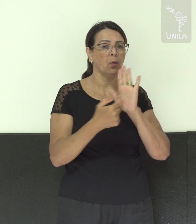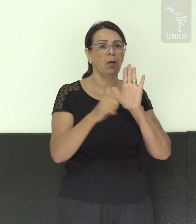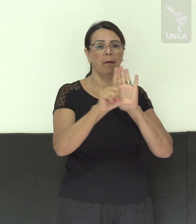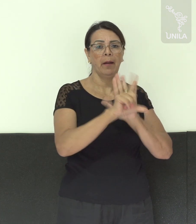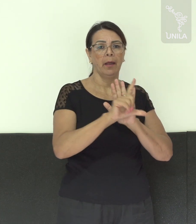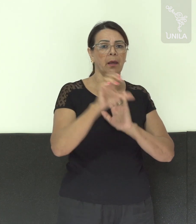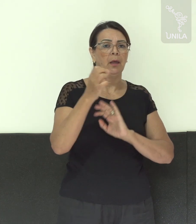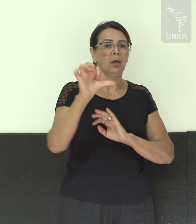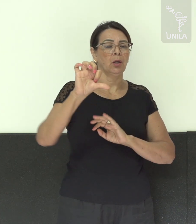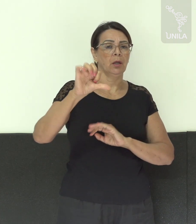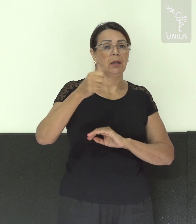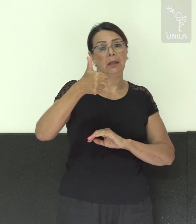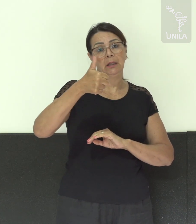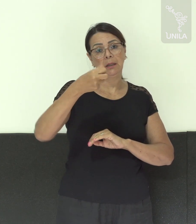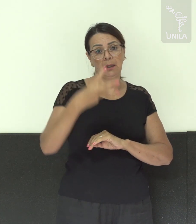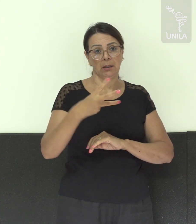nº